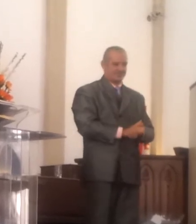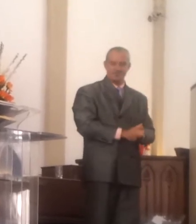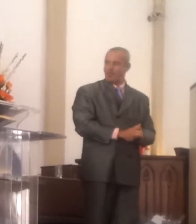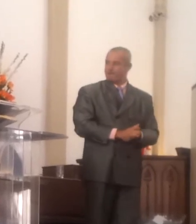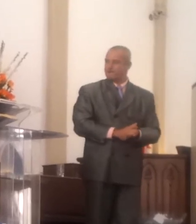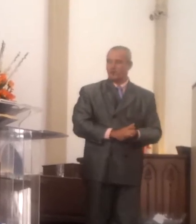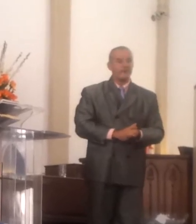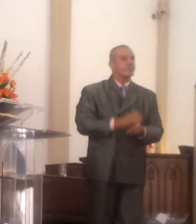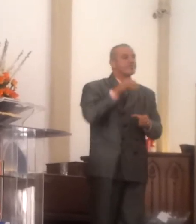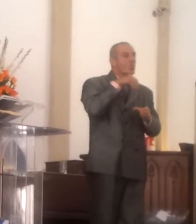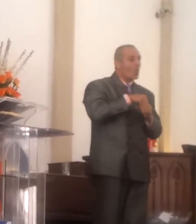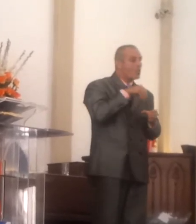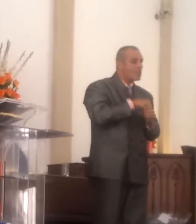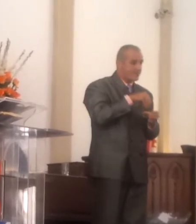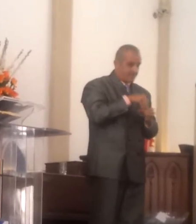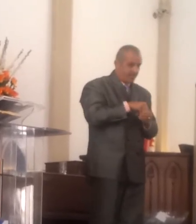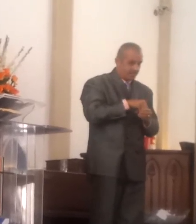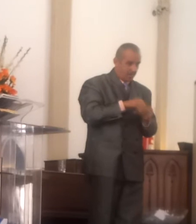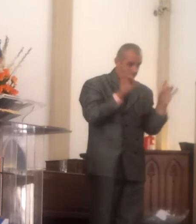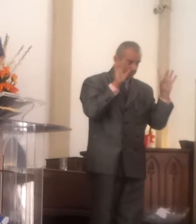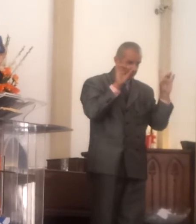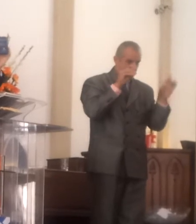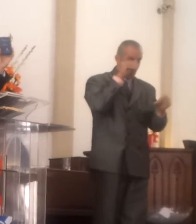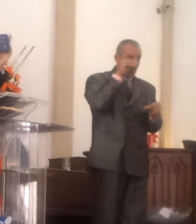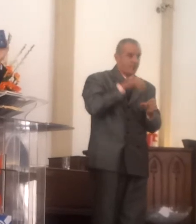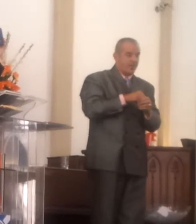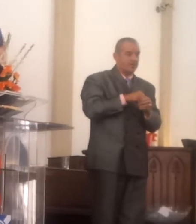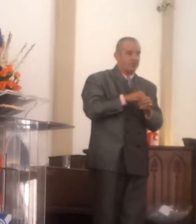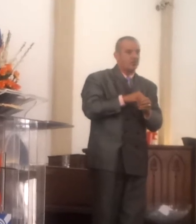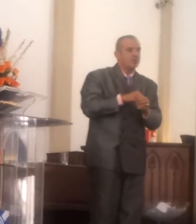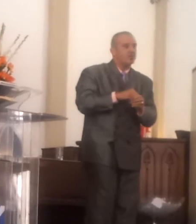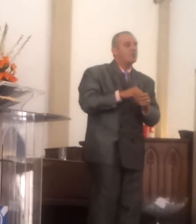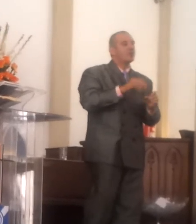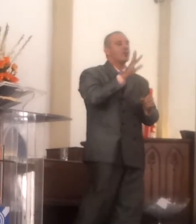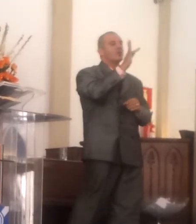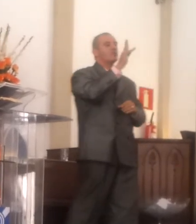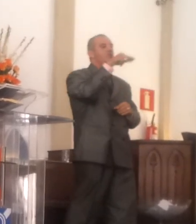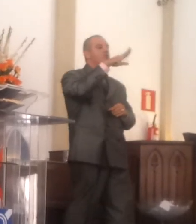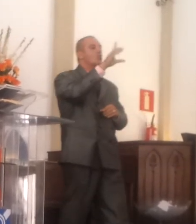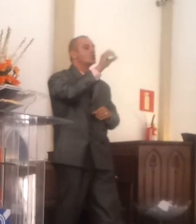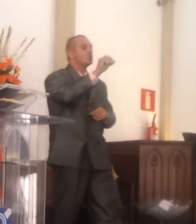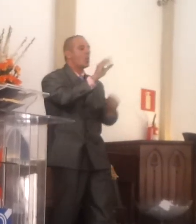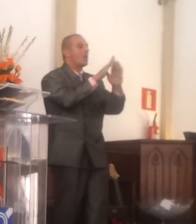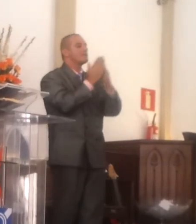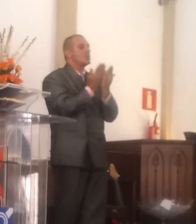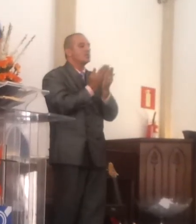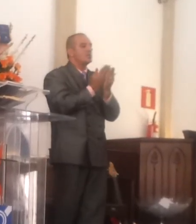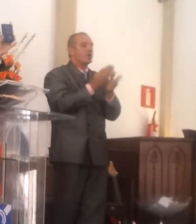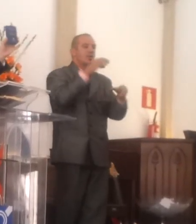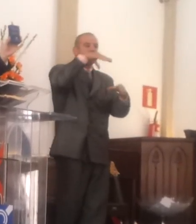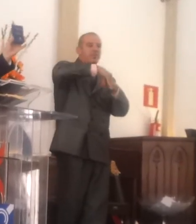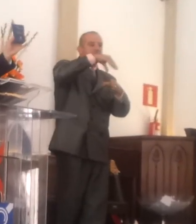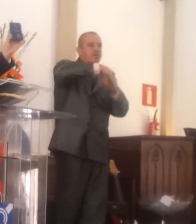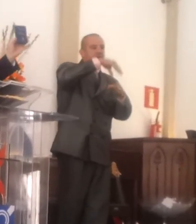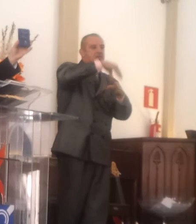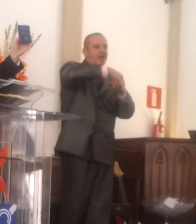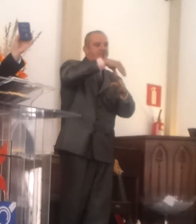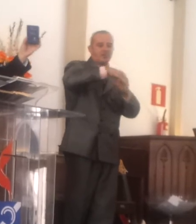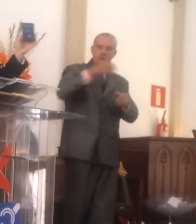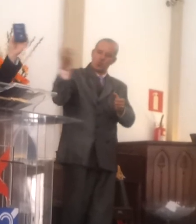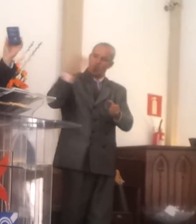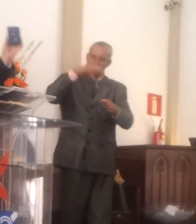Essas ofertas integram exclusivamente o chamado fundo bíblico, que é para a impressão de novos testamentos.